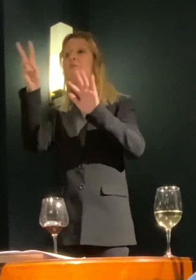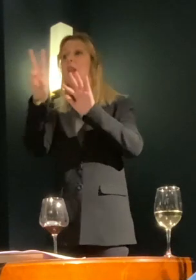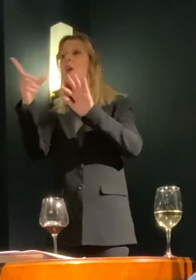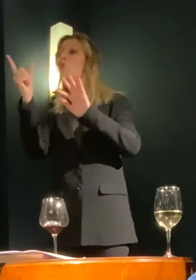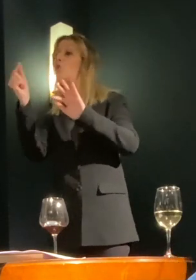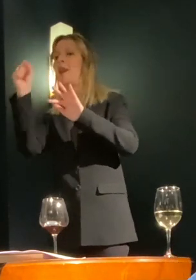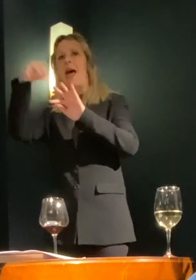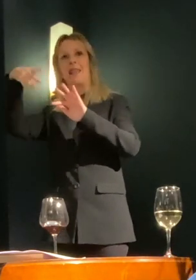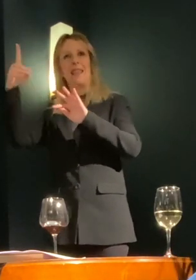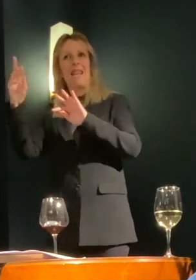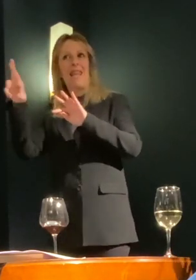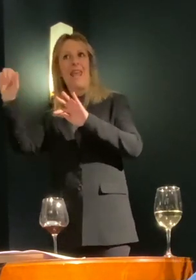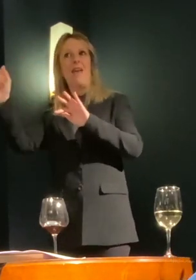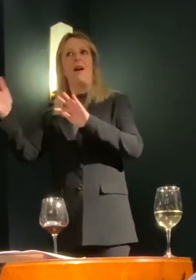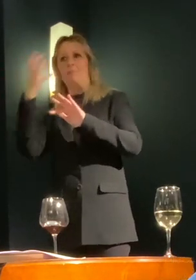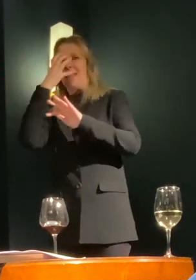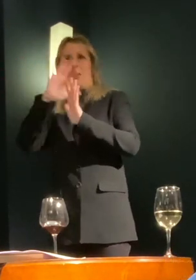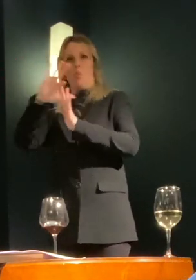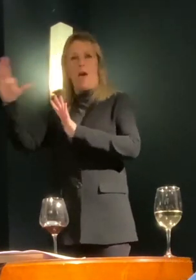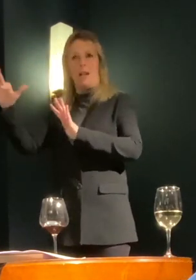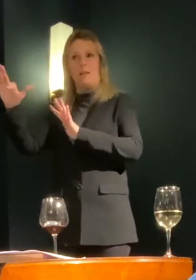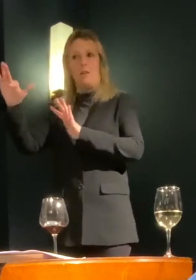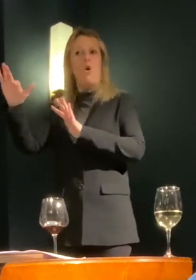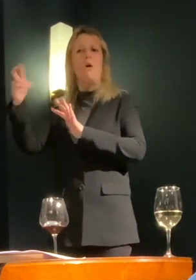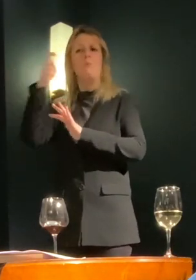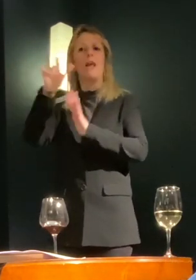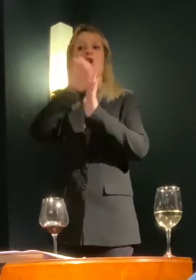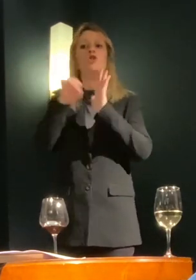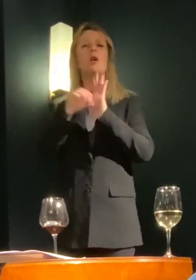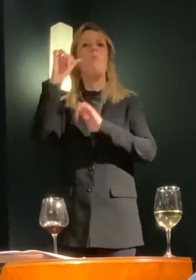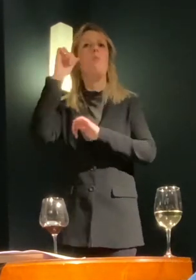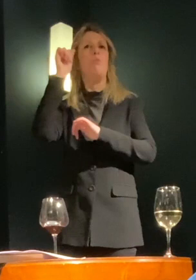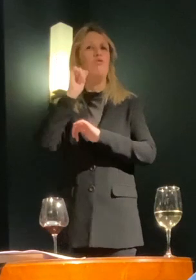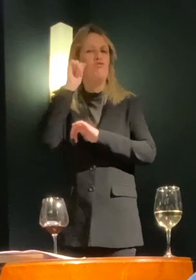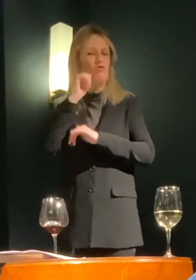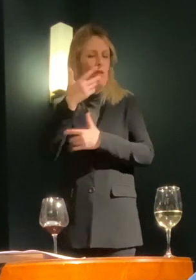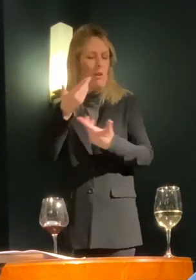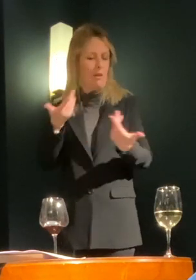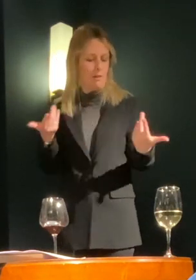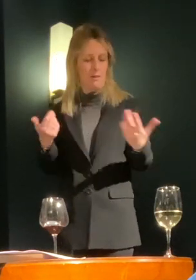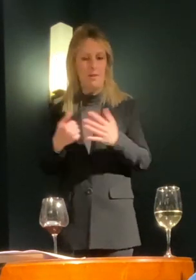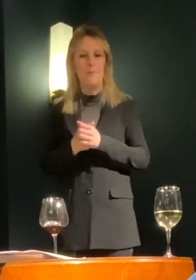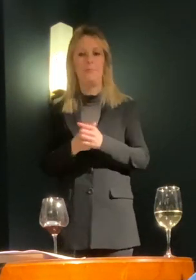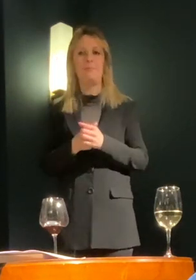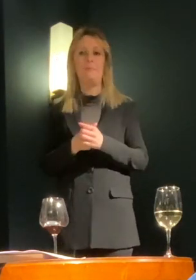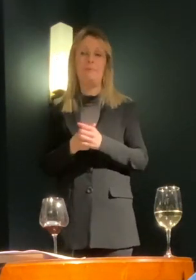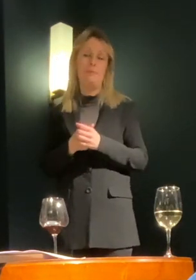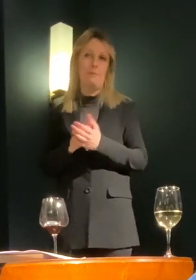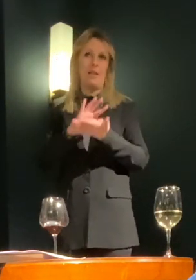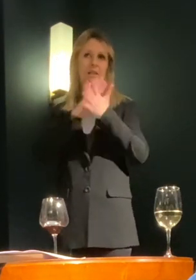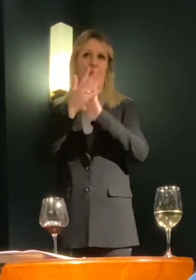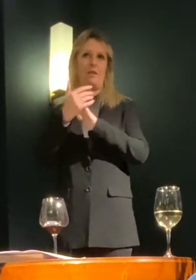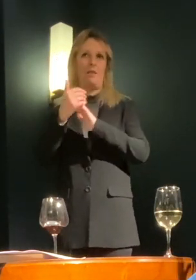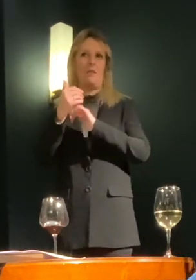Valerio a un certo punto, infatti, è una storia di maschere, perché è una storia di bugie, per cui lui comincia proprio a capire che mentire ti permette di avere